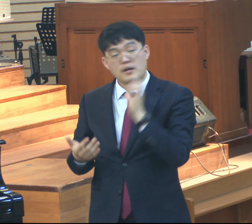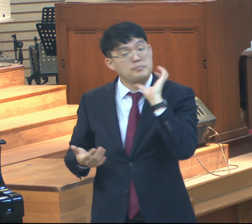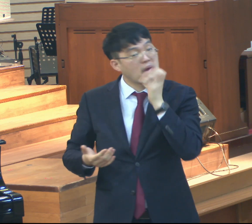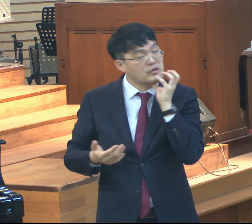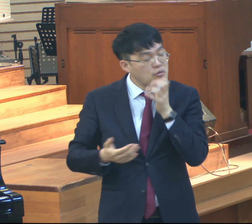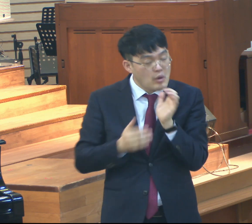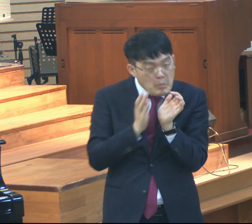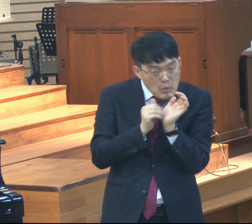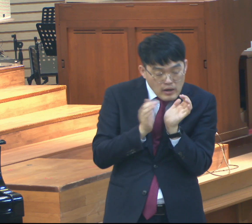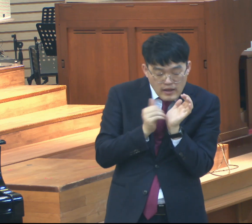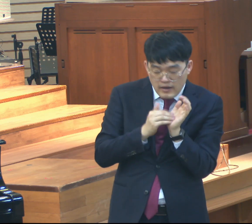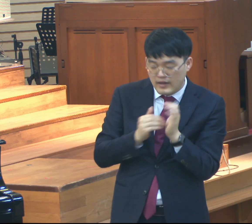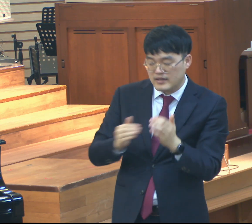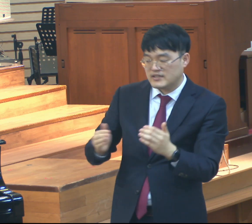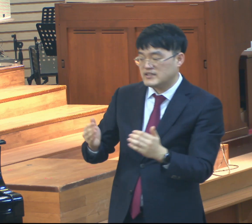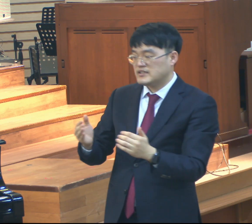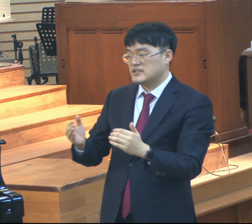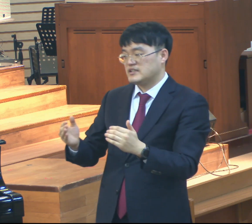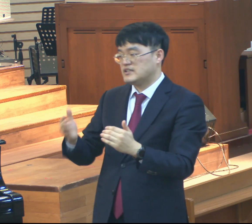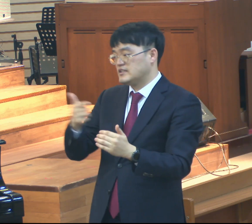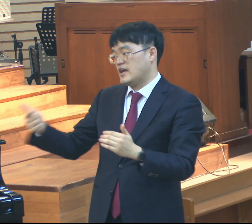잠입시키는 데까지 성공했던 것으로 보입니다.